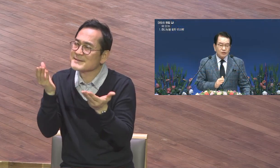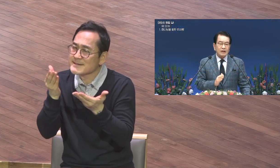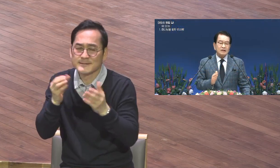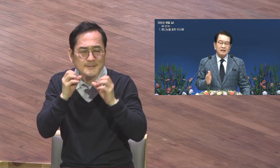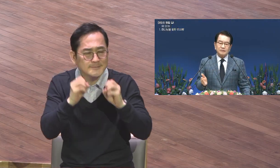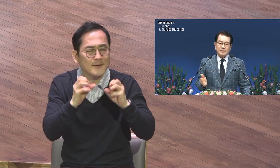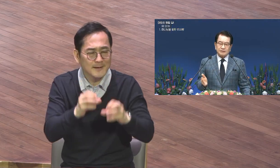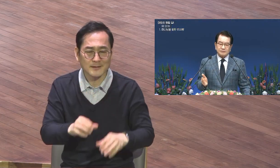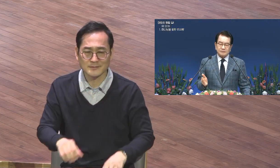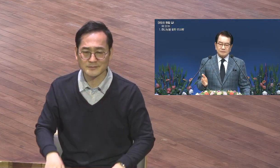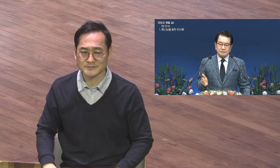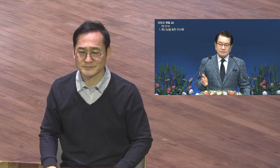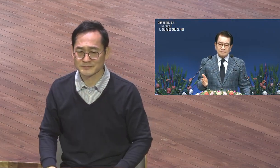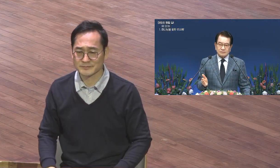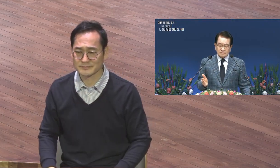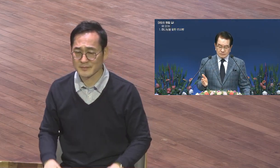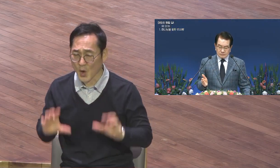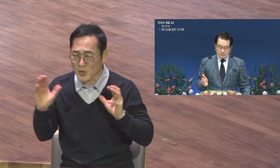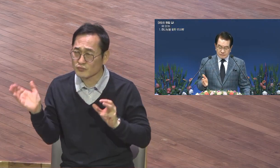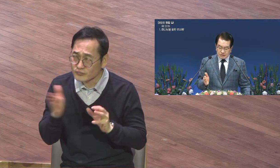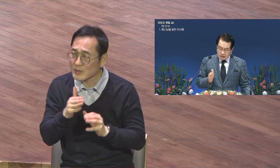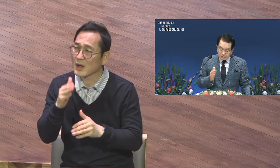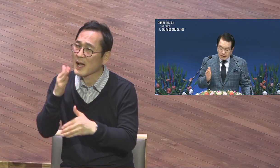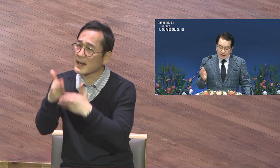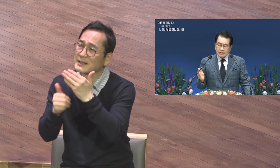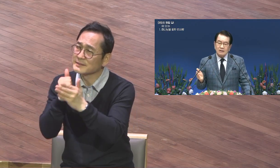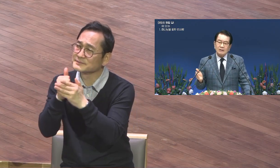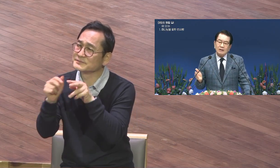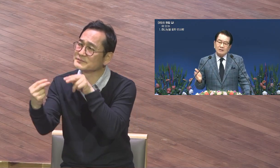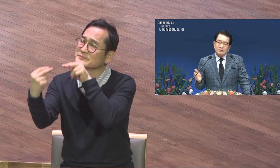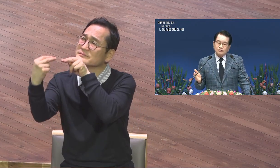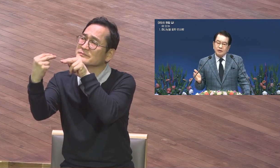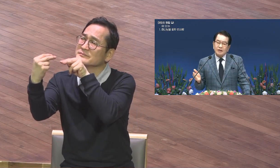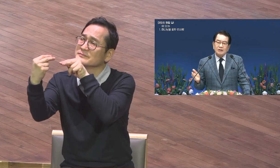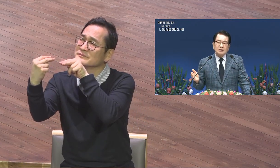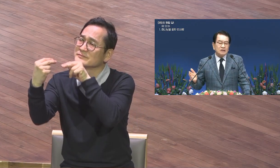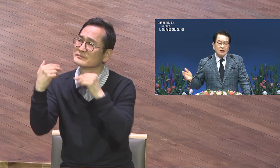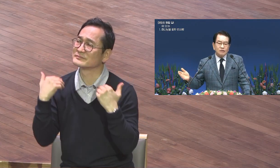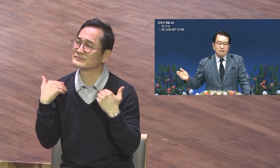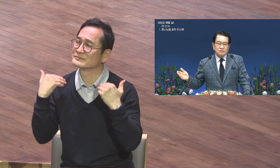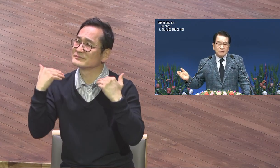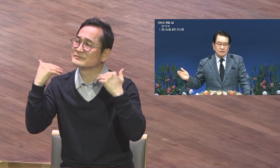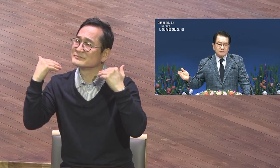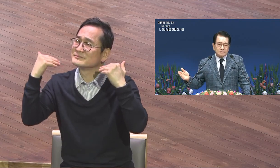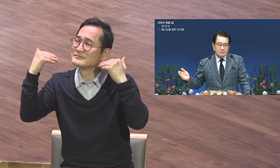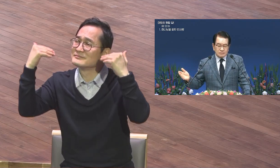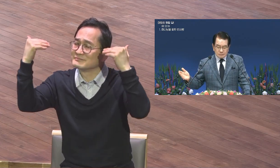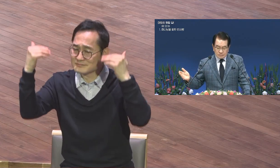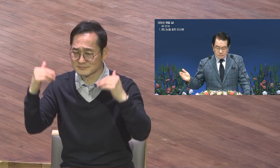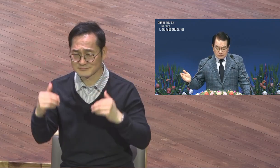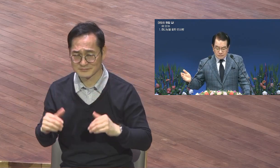어려서부터 교훈했기 때문에 지금 내가 이 주의 일을 전하고 있습니다.